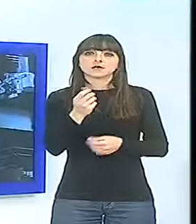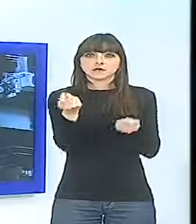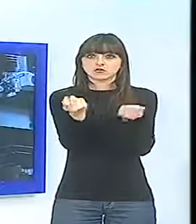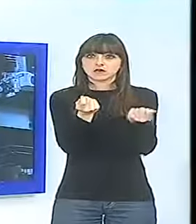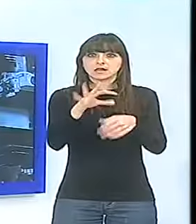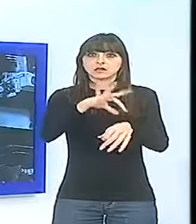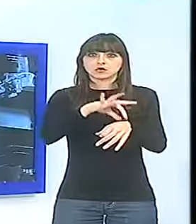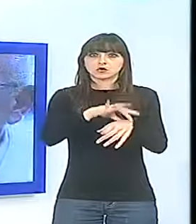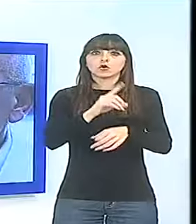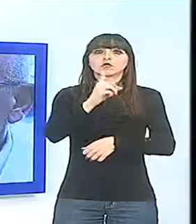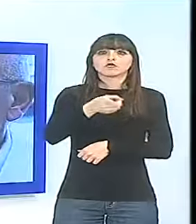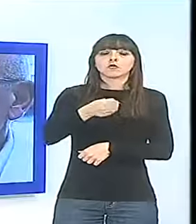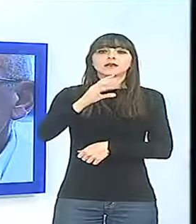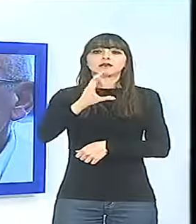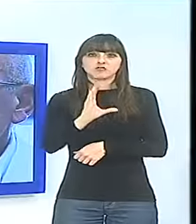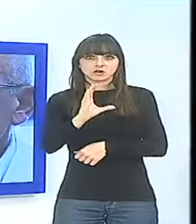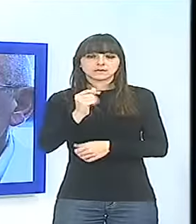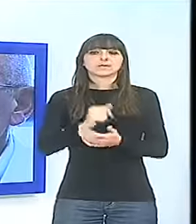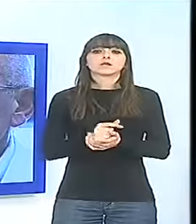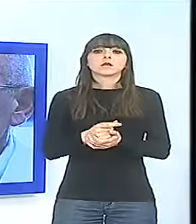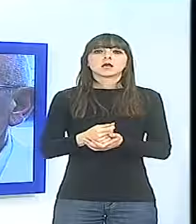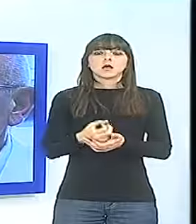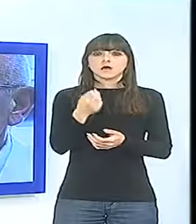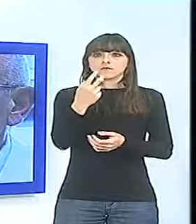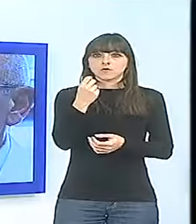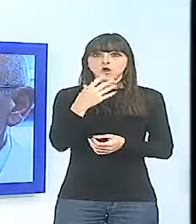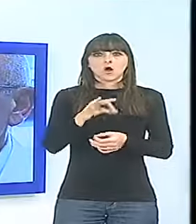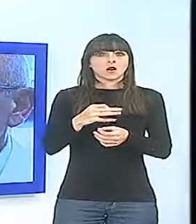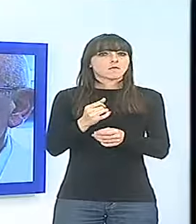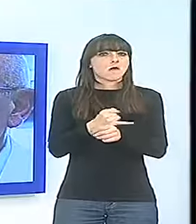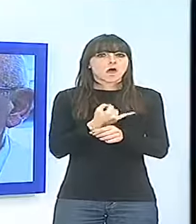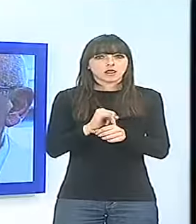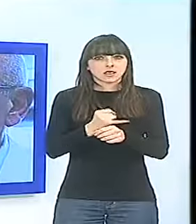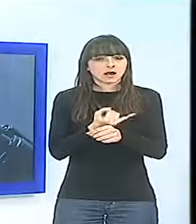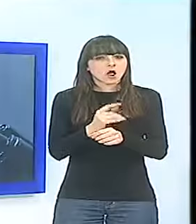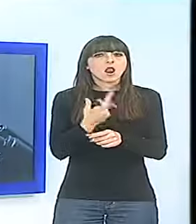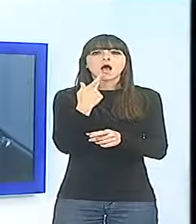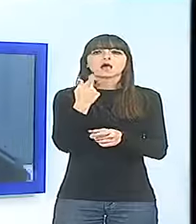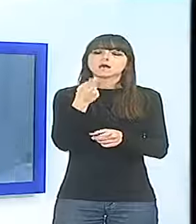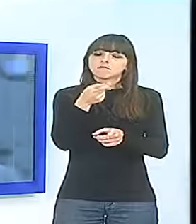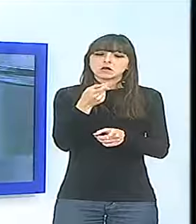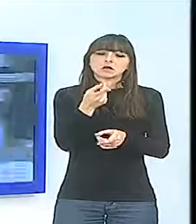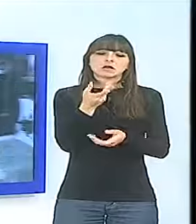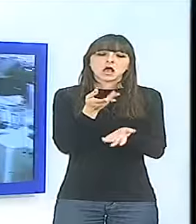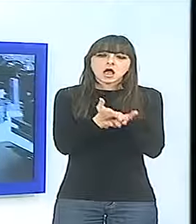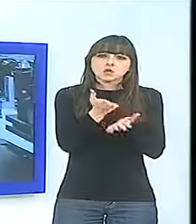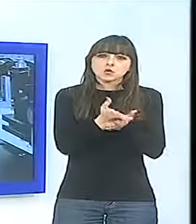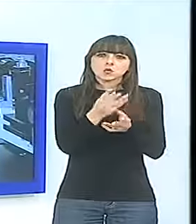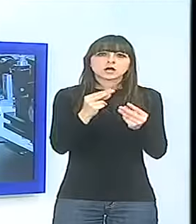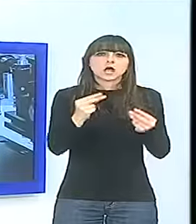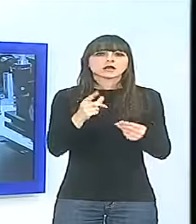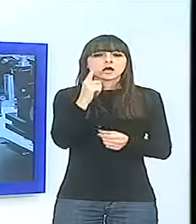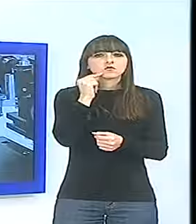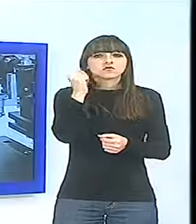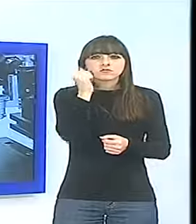dal dottor Giovanni Paolo Cima. Il fiore all'occhiello di questa unità è il centro di procreazione assistita che ogni anno aiuta